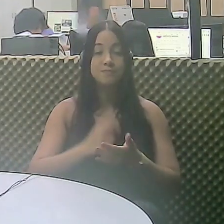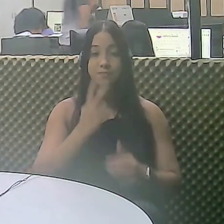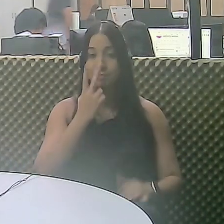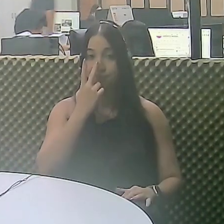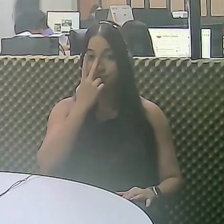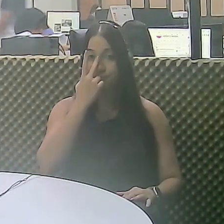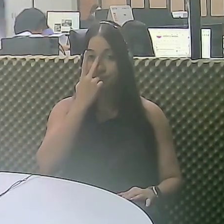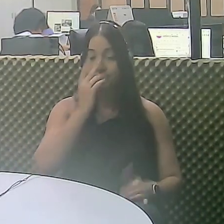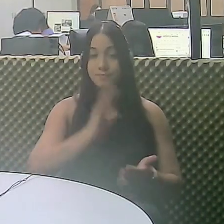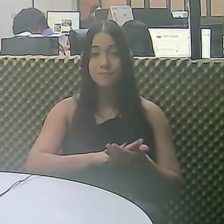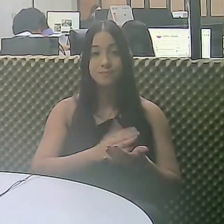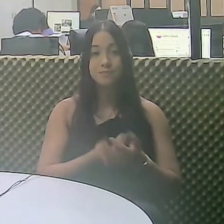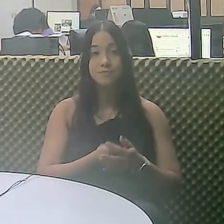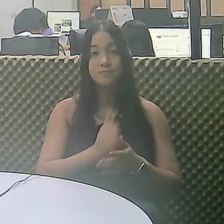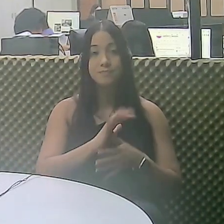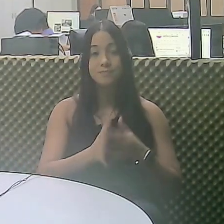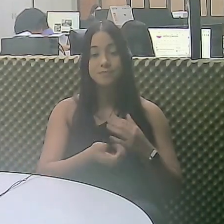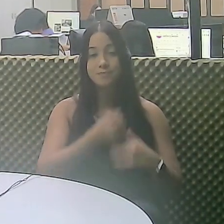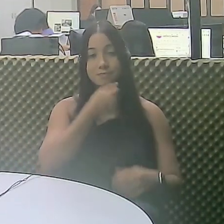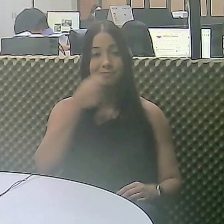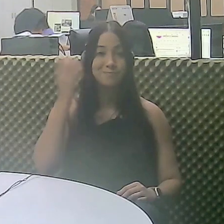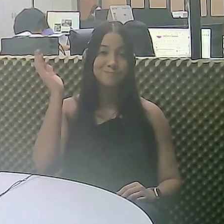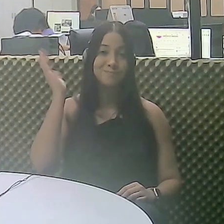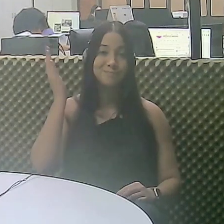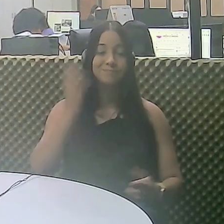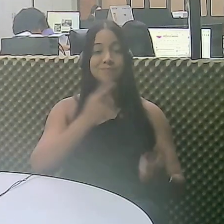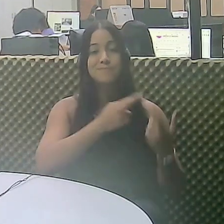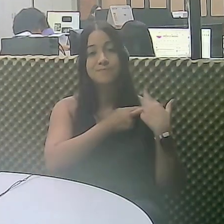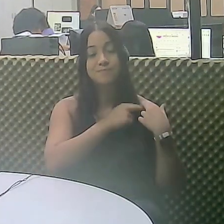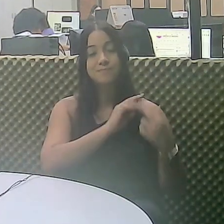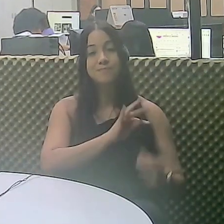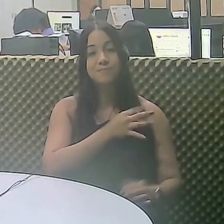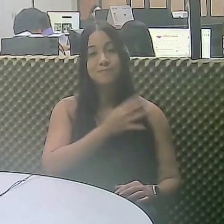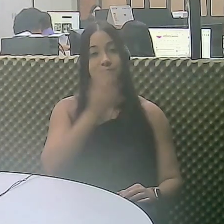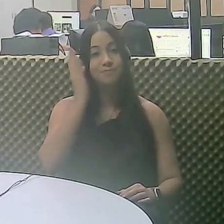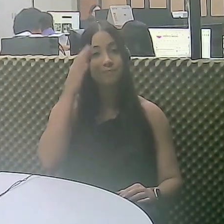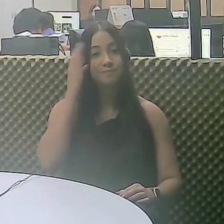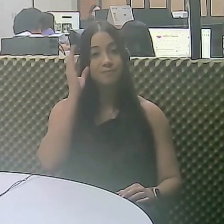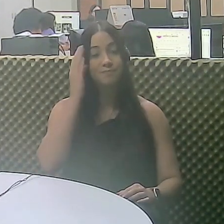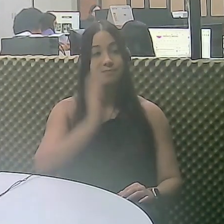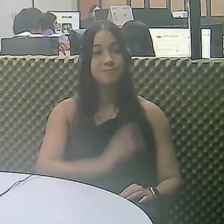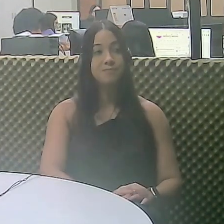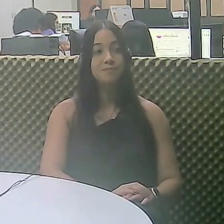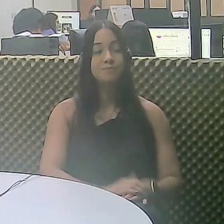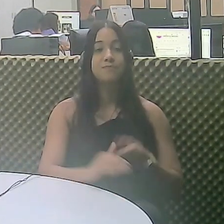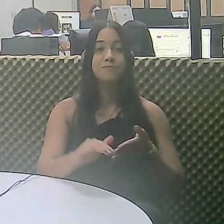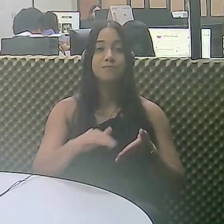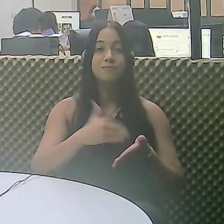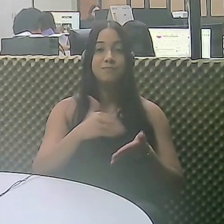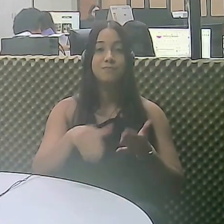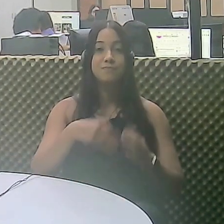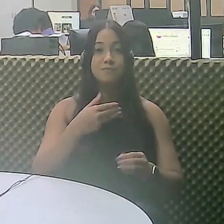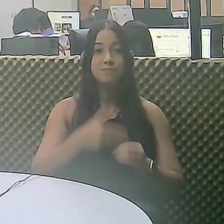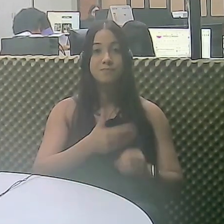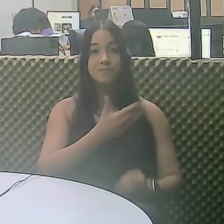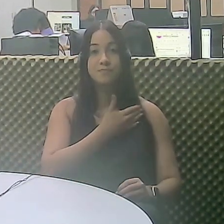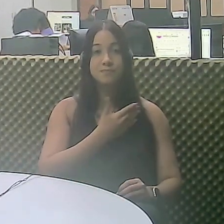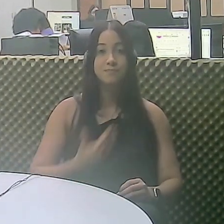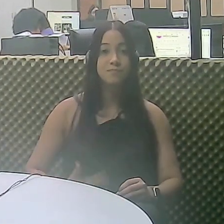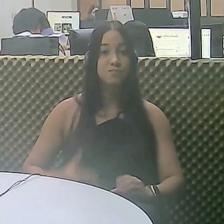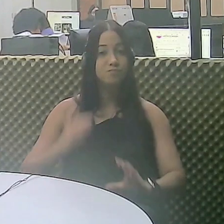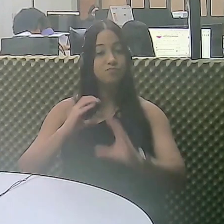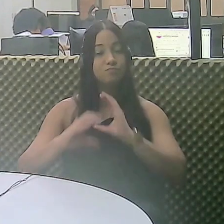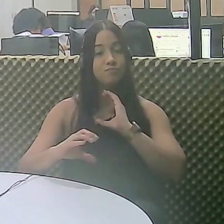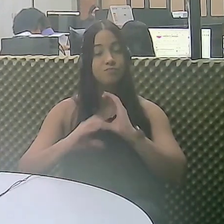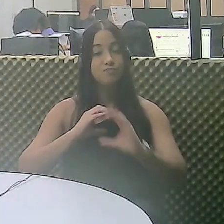minha Vanessa trução em Libras Amanda Valentim responsáv técnico Cristiano Silva secretário